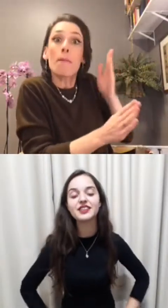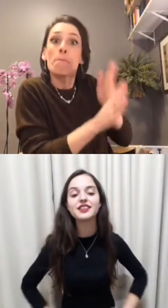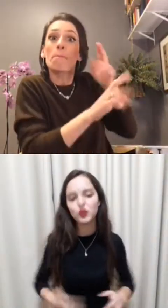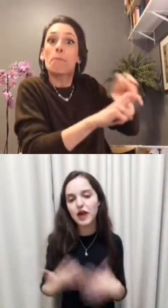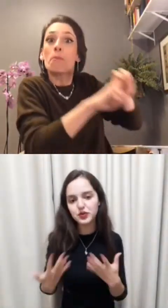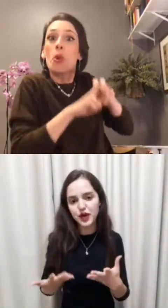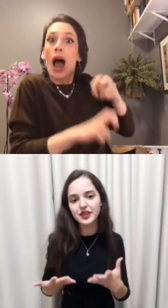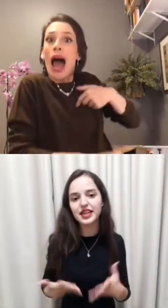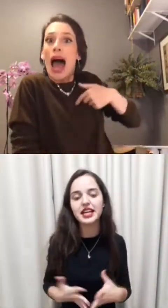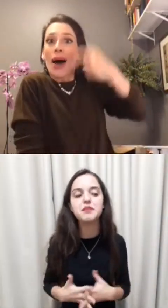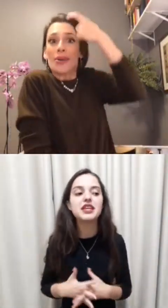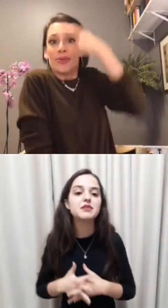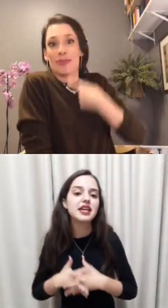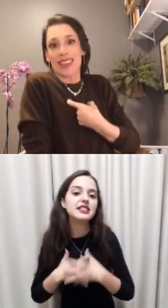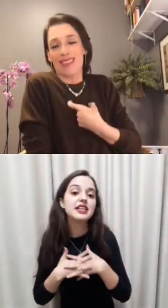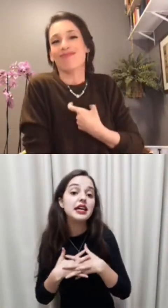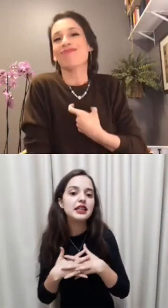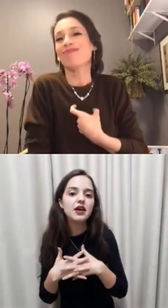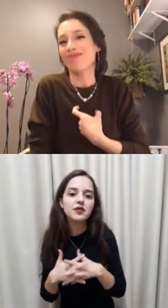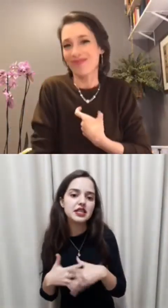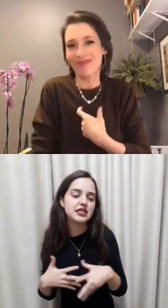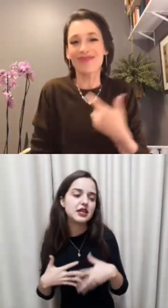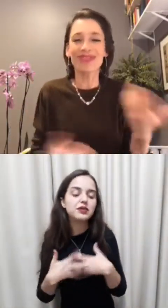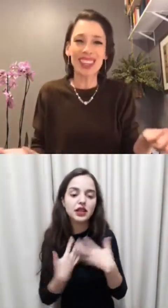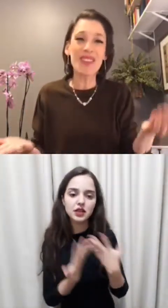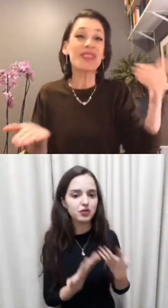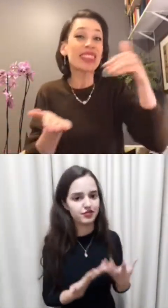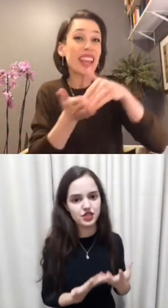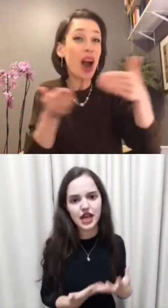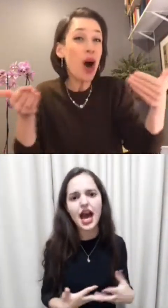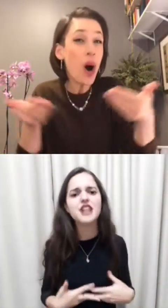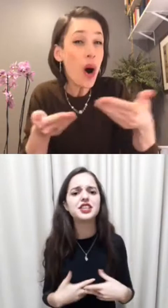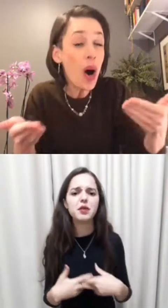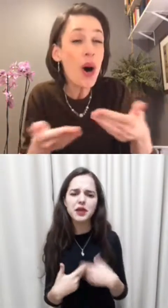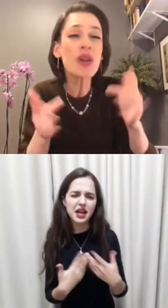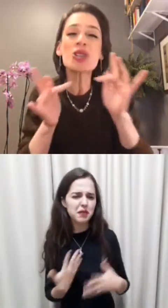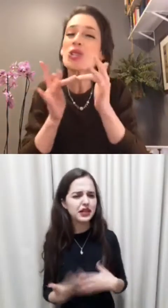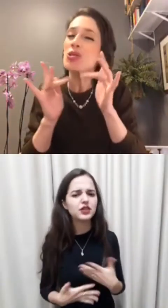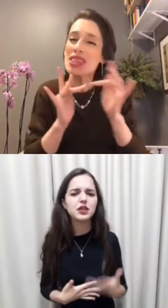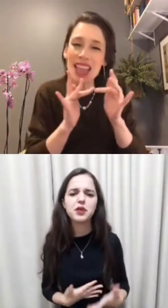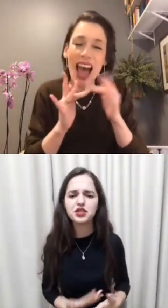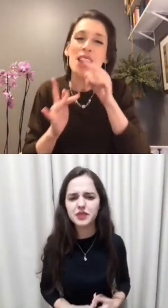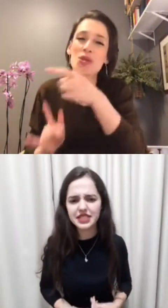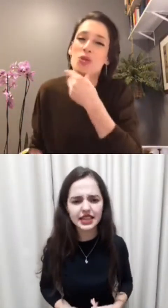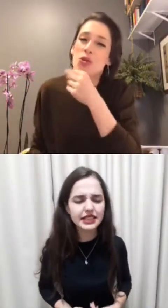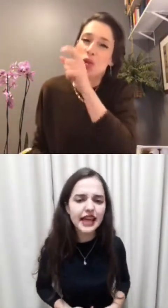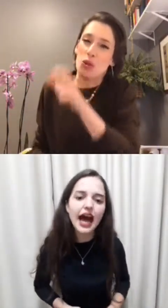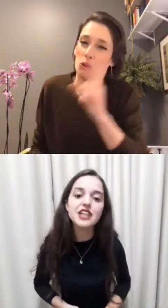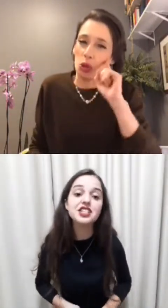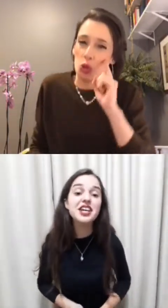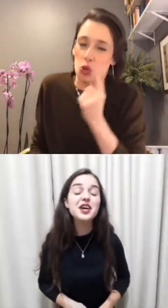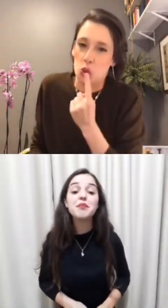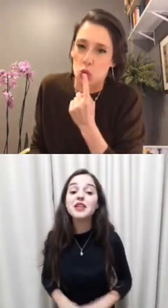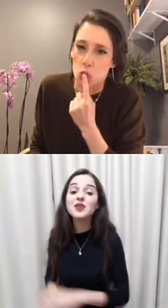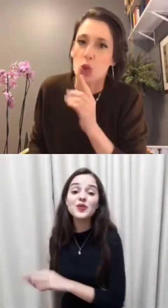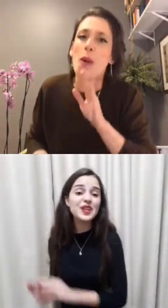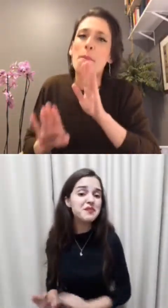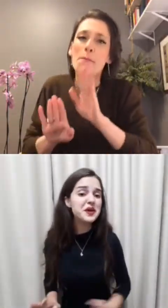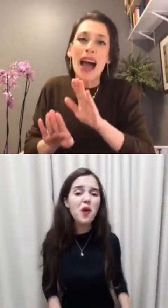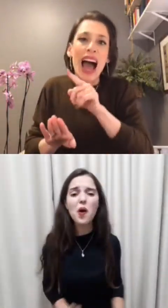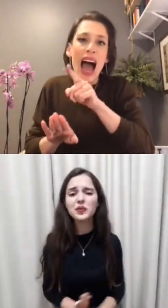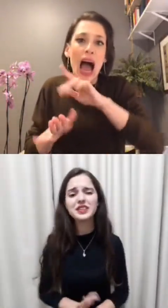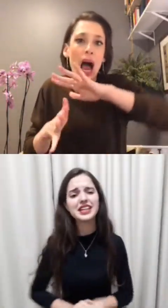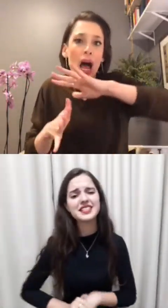ele é usuário da Libras, mas não usa assim com tanta profundidade, até porque ele aprendeu depois de uma certa idade. Mas onde ele